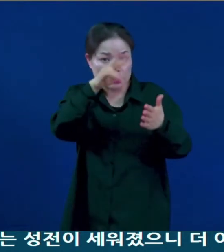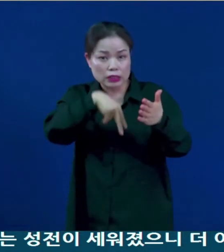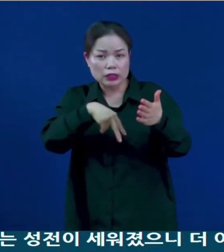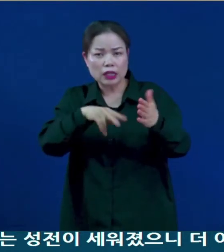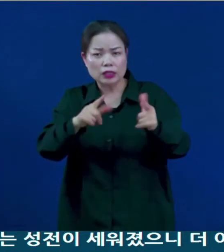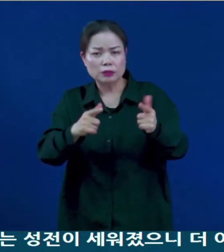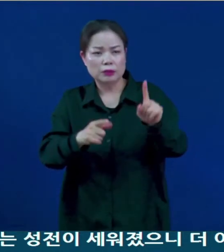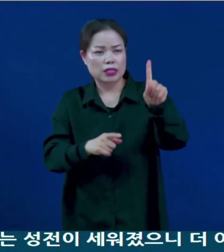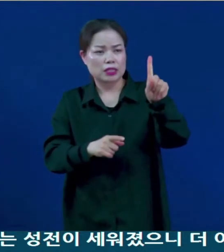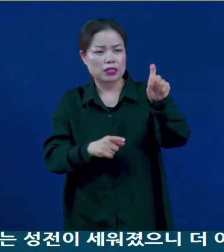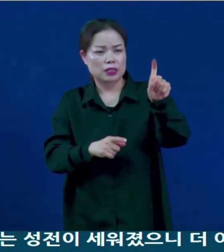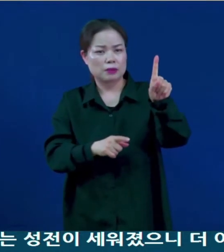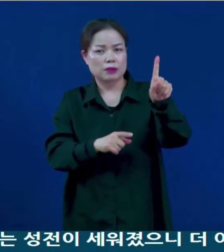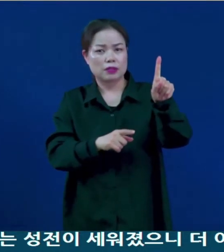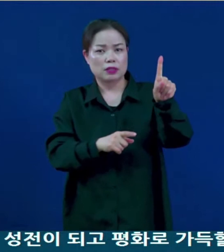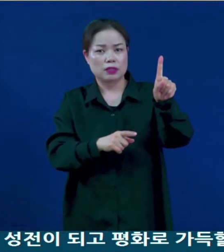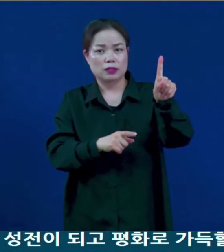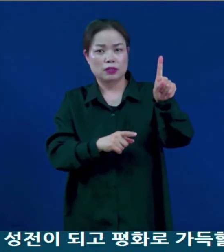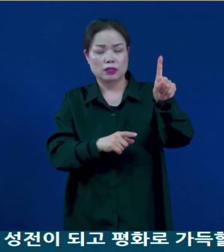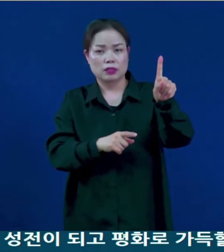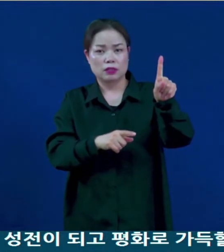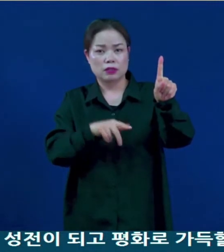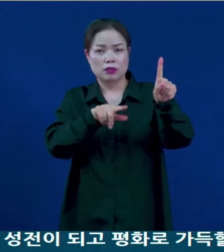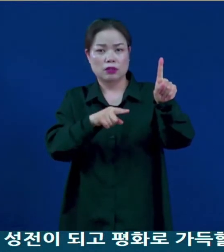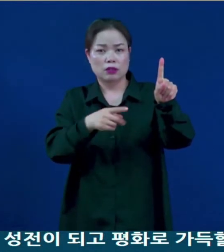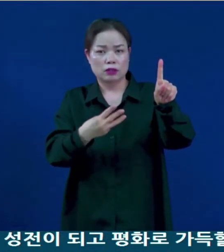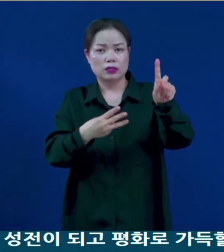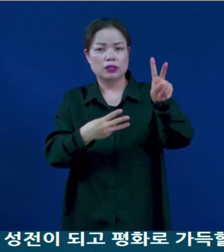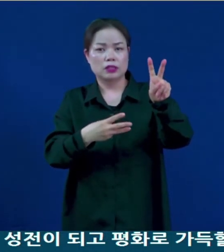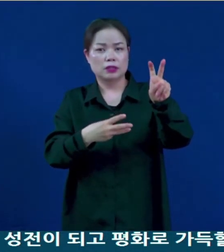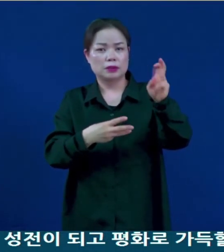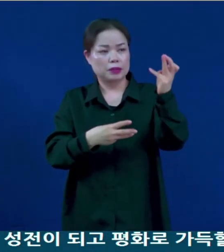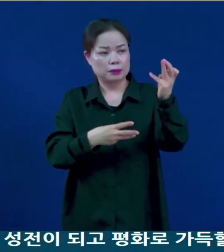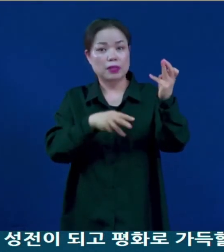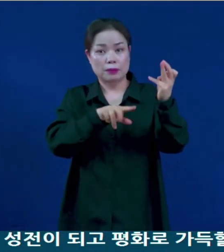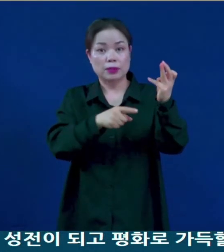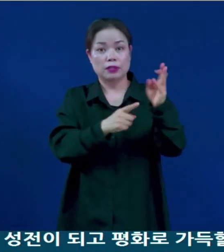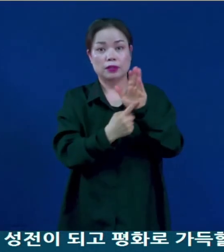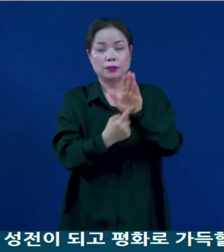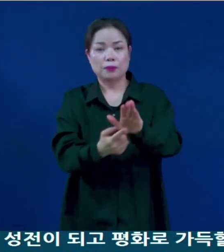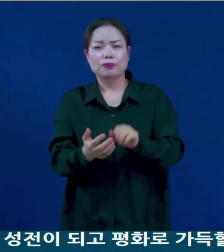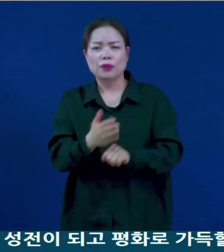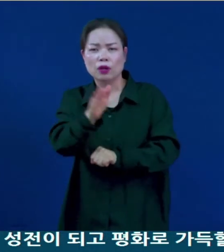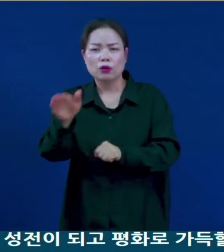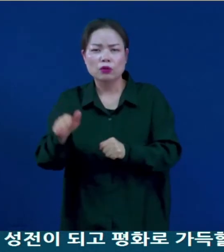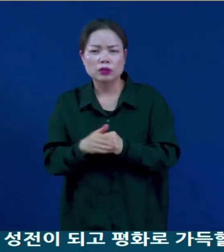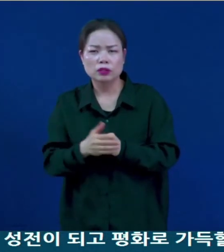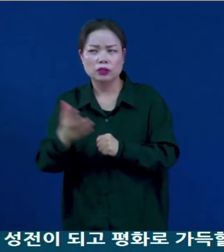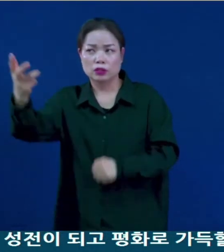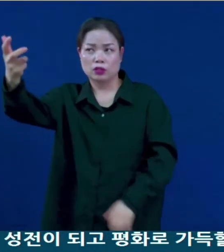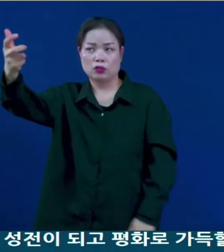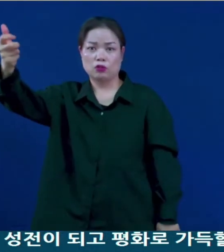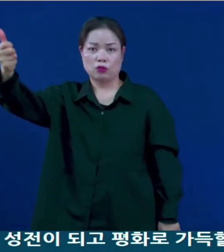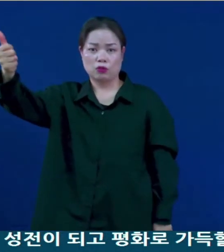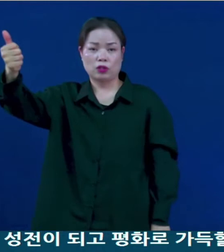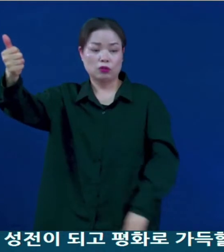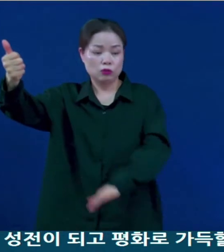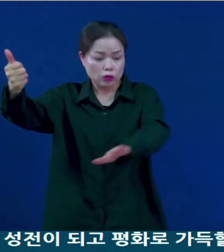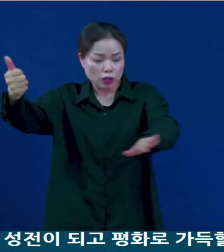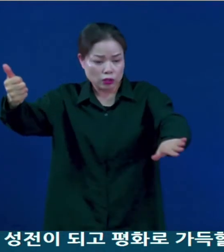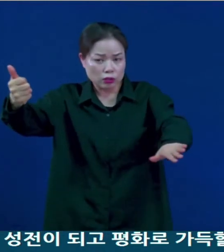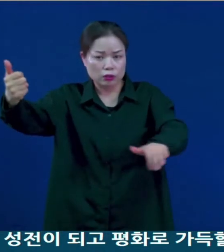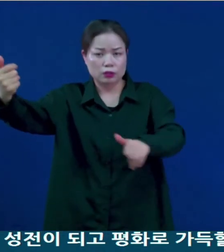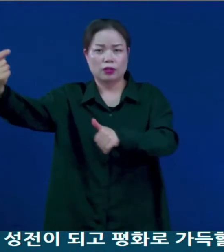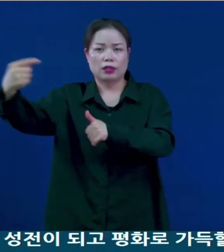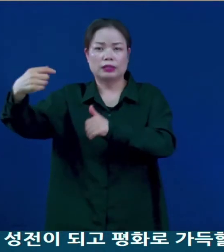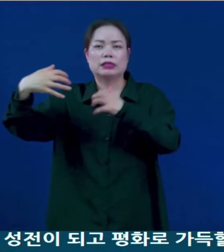않았지만 11절 13절에서 그렇게 가르치고 있습니다. 하지만 여러분, 여호와께서 우리에게 하라고